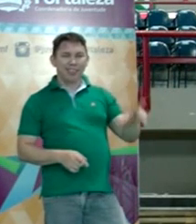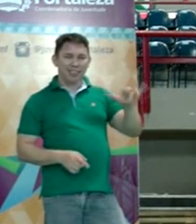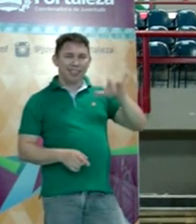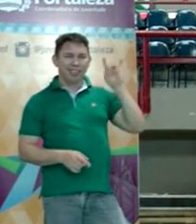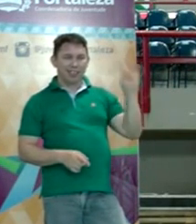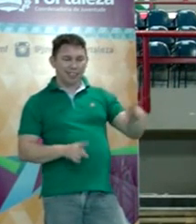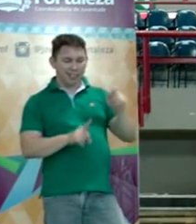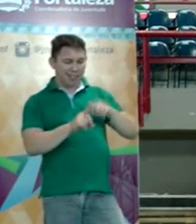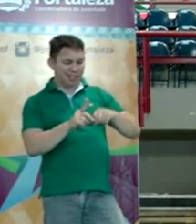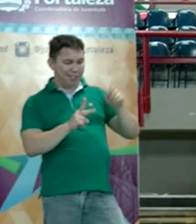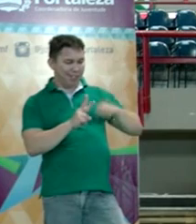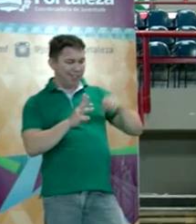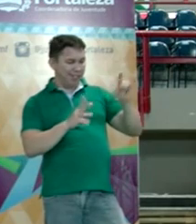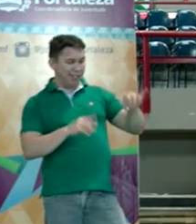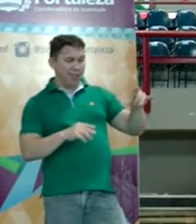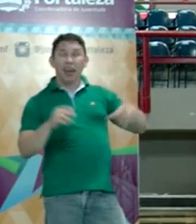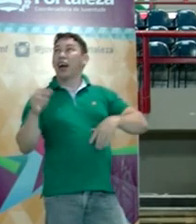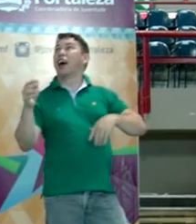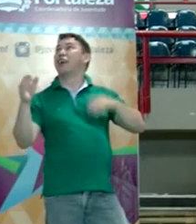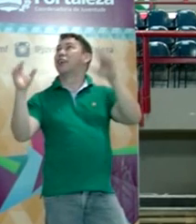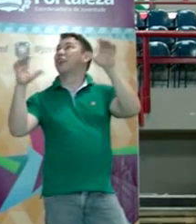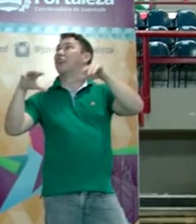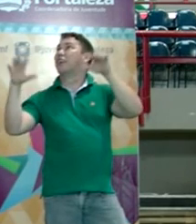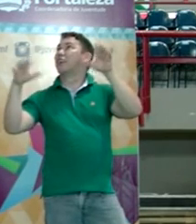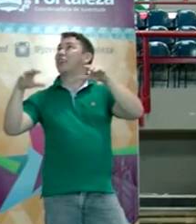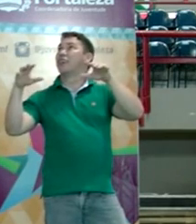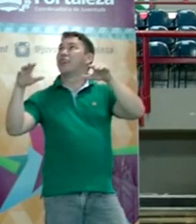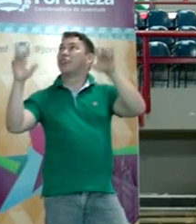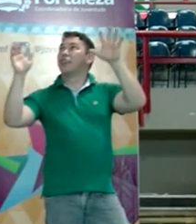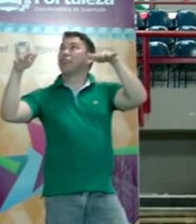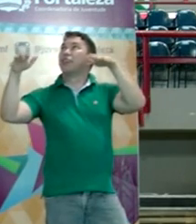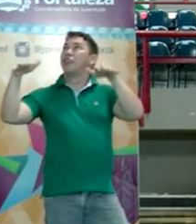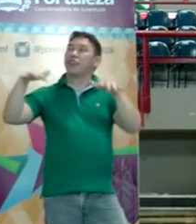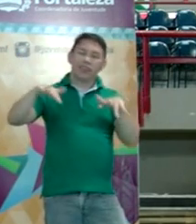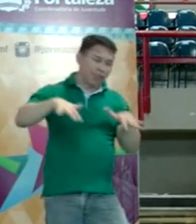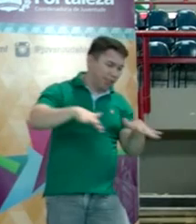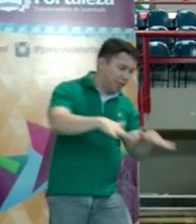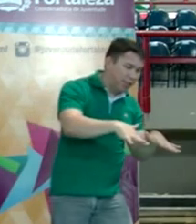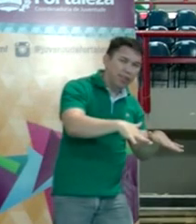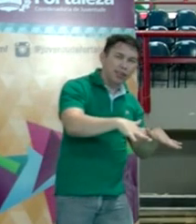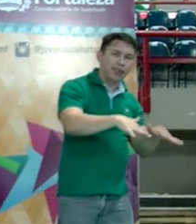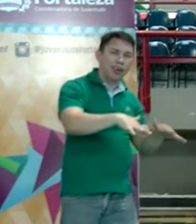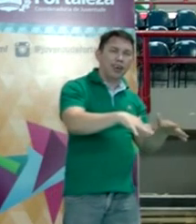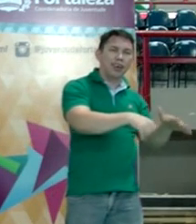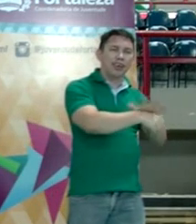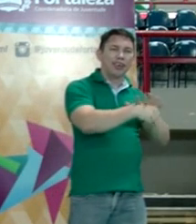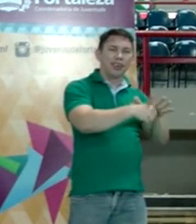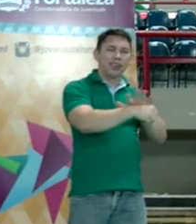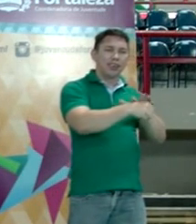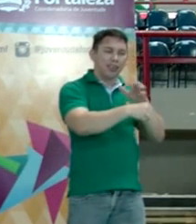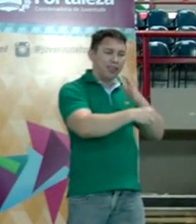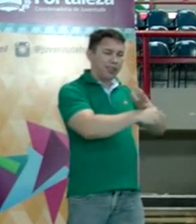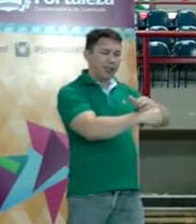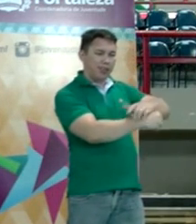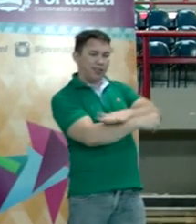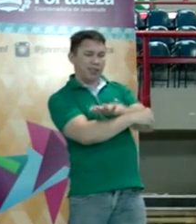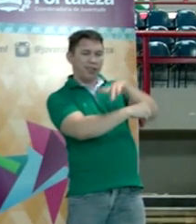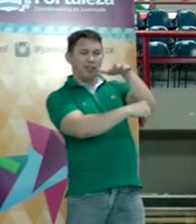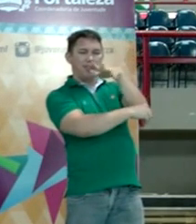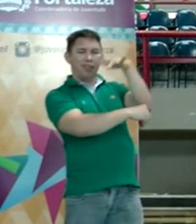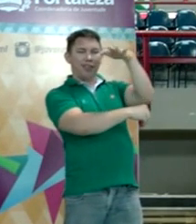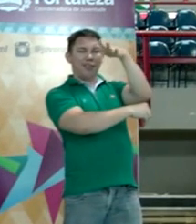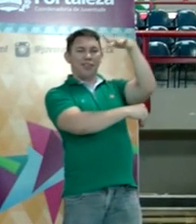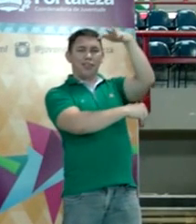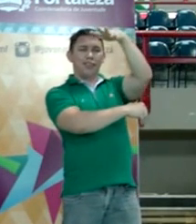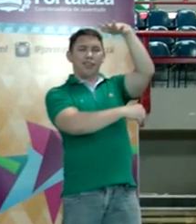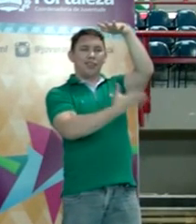se amontoaram e a chuva chega, a chuva tenta escorrer para o esgoto, as bocas de lobo, e não passa. Aí volta tudo